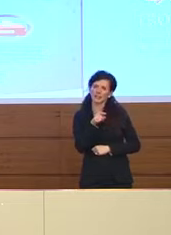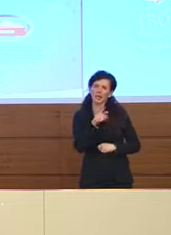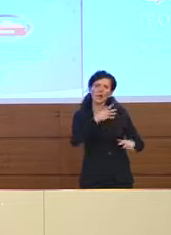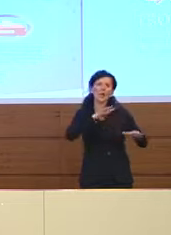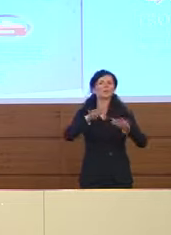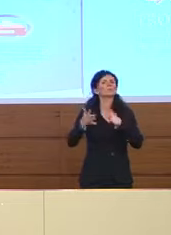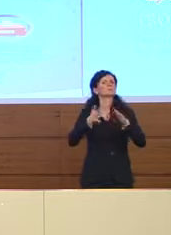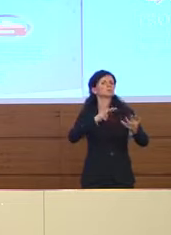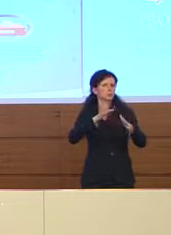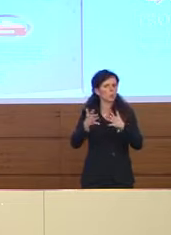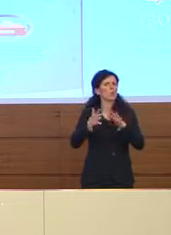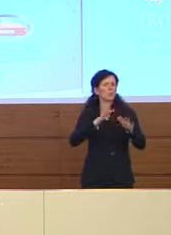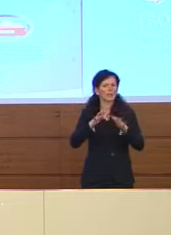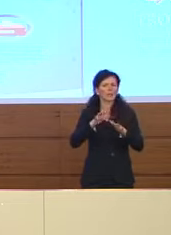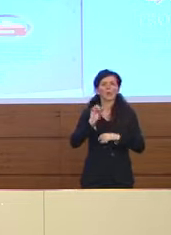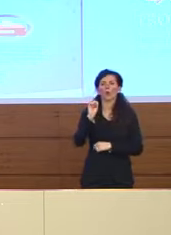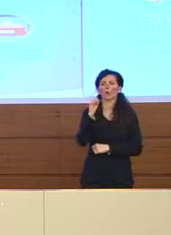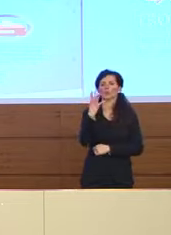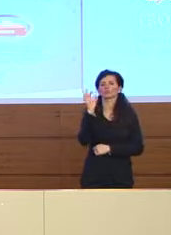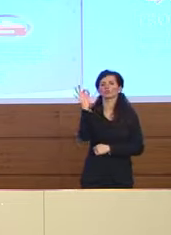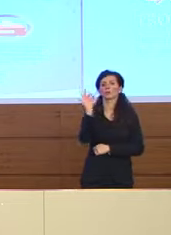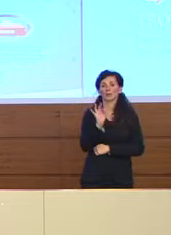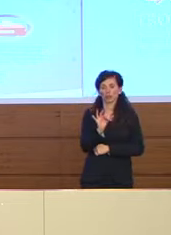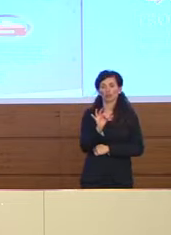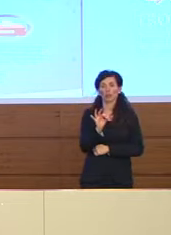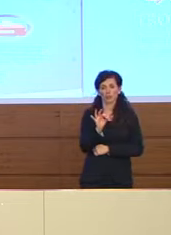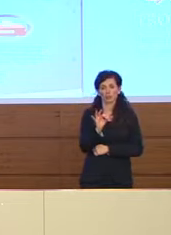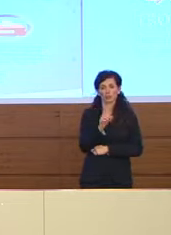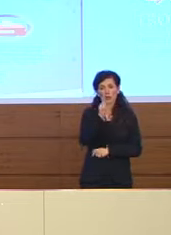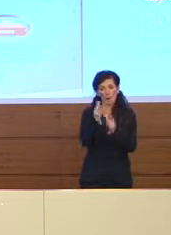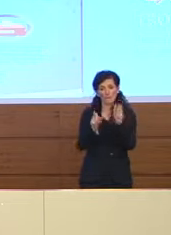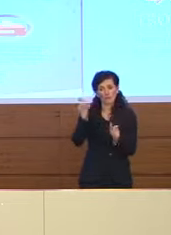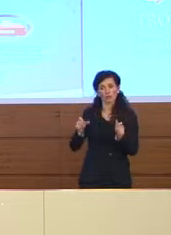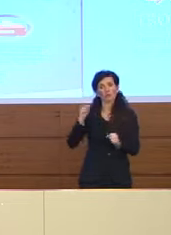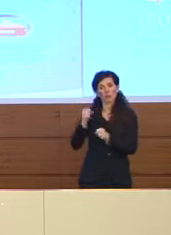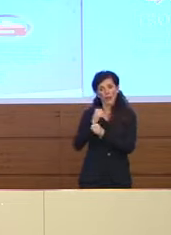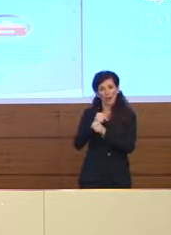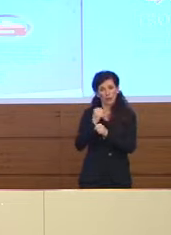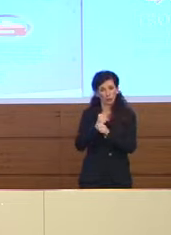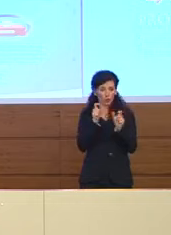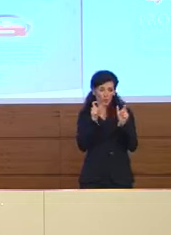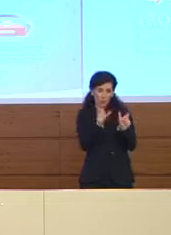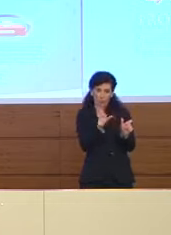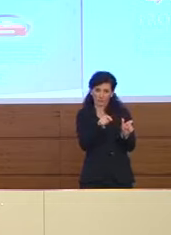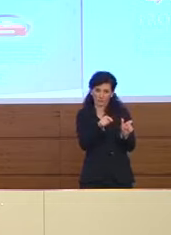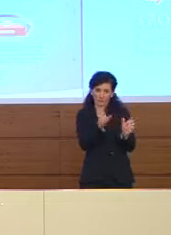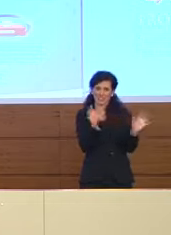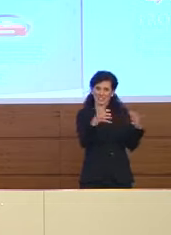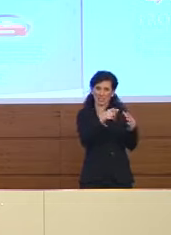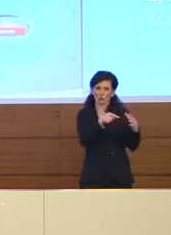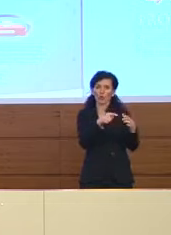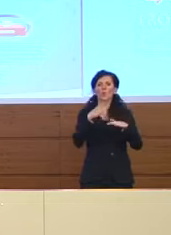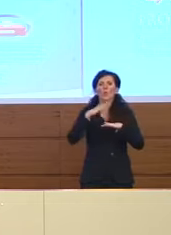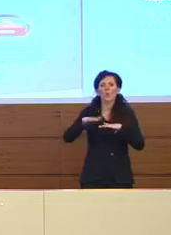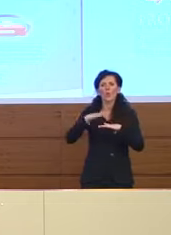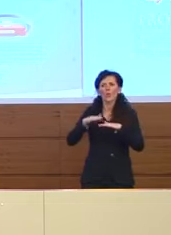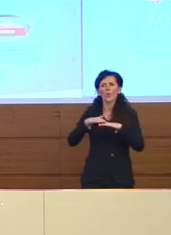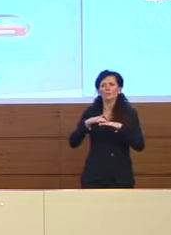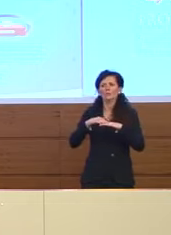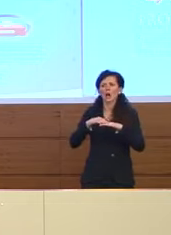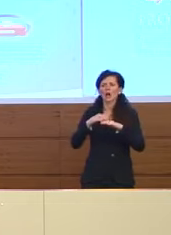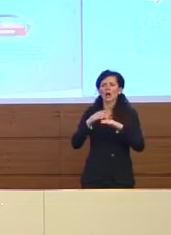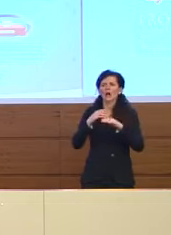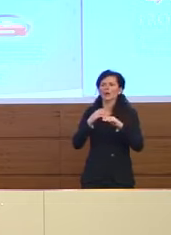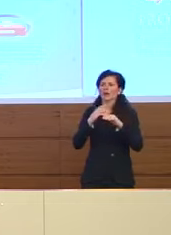il 15 per cento della via dei lavoratori in questi ambiti usa mezzi pubblici anche quello è